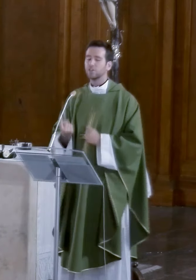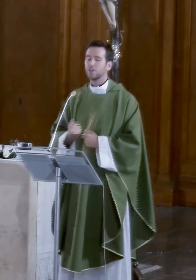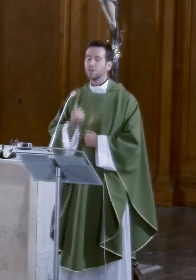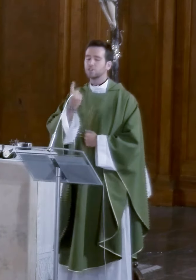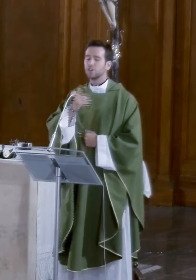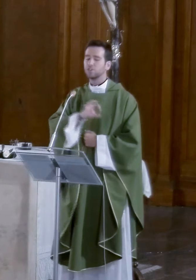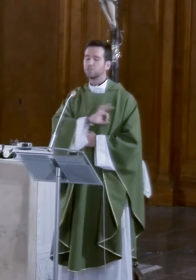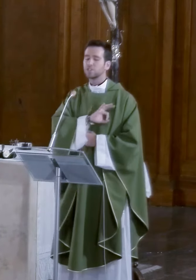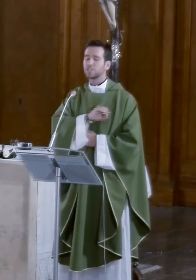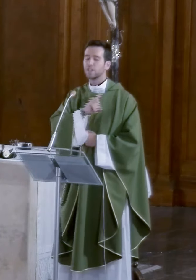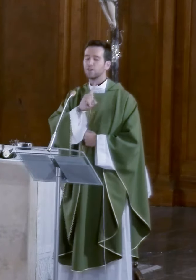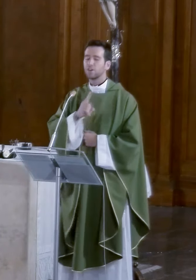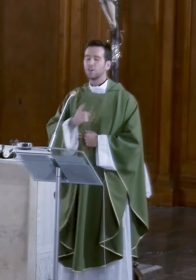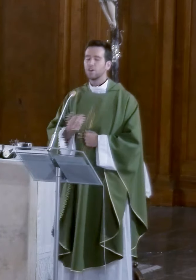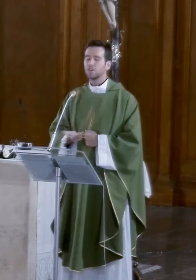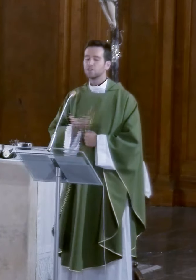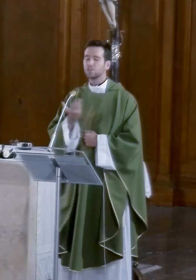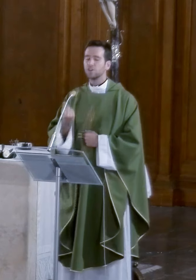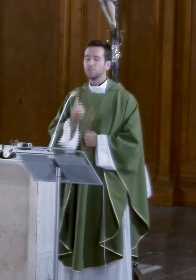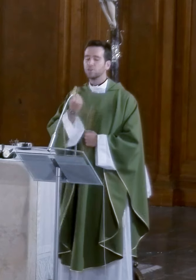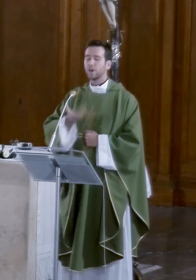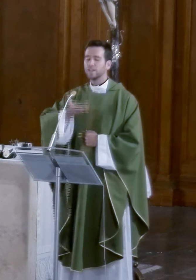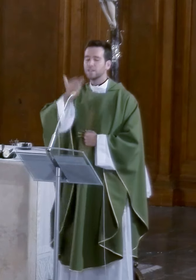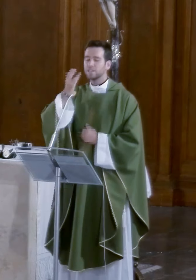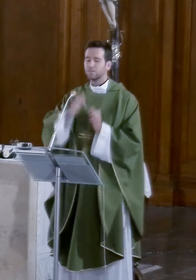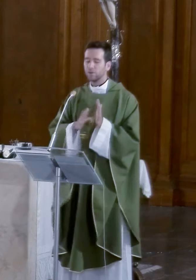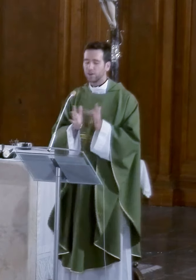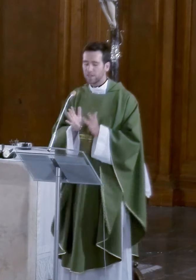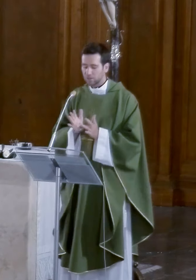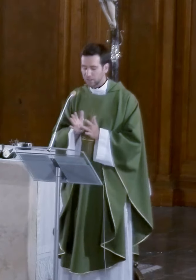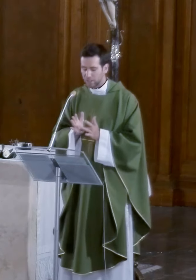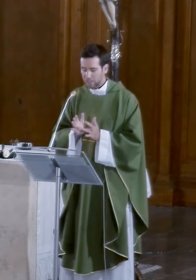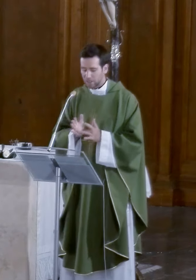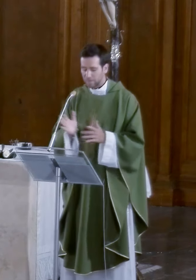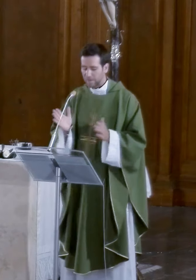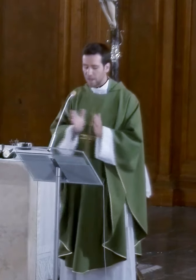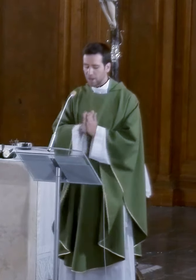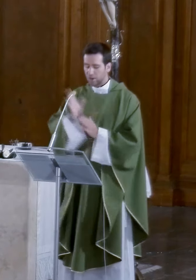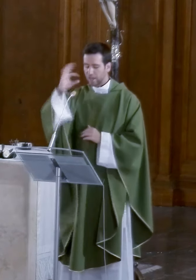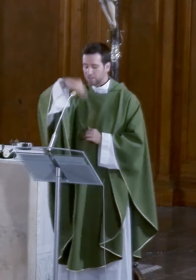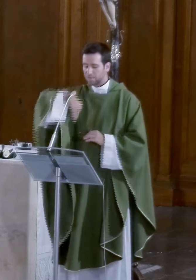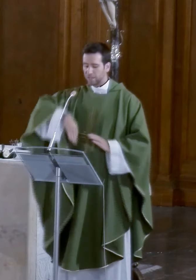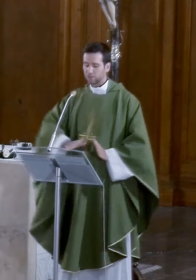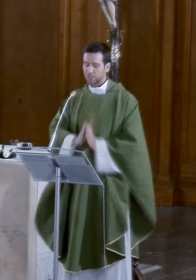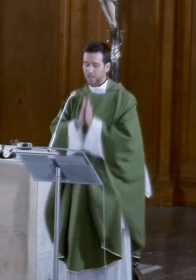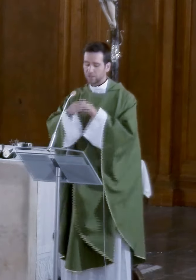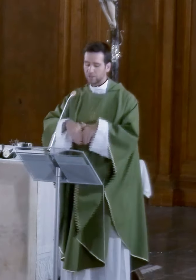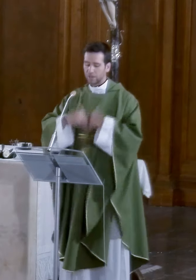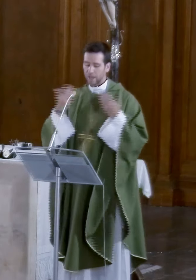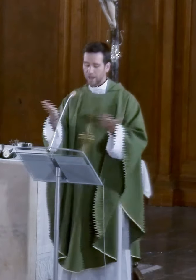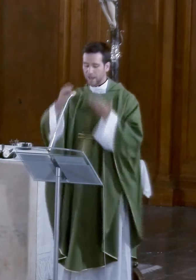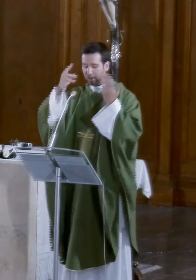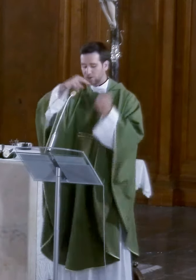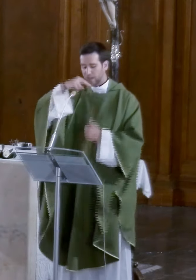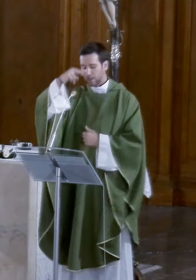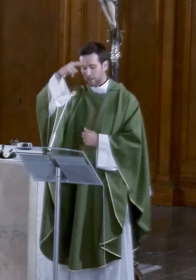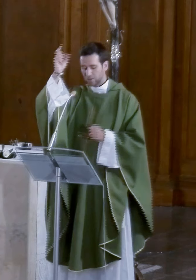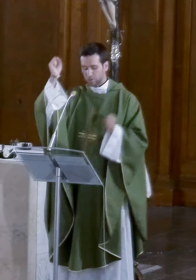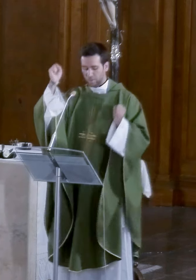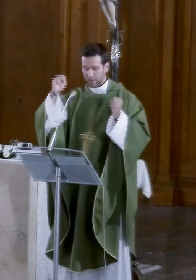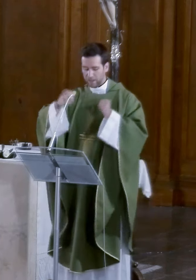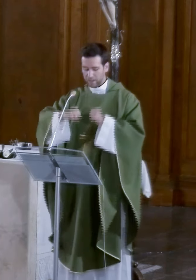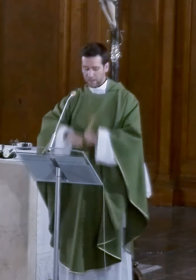santo, solo tú, Señor, solo tú, Altísimo Jesucristo, con el Espíritu Santo, en la gloria